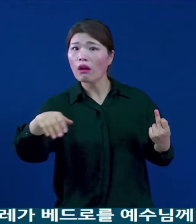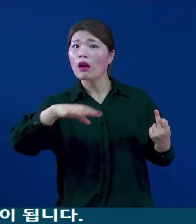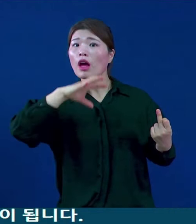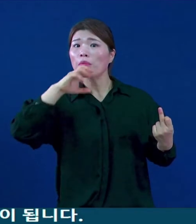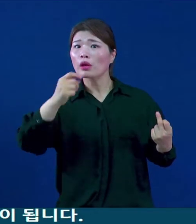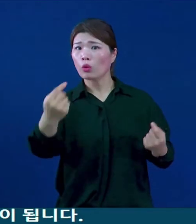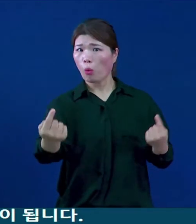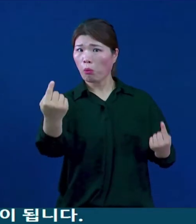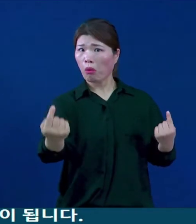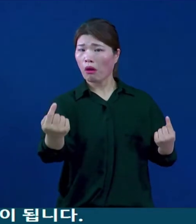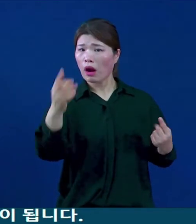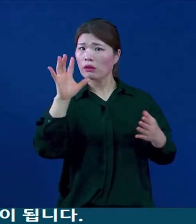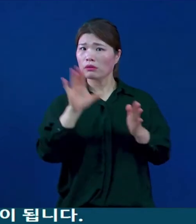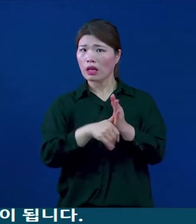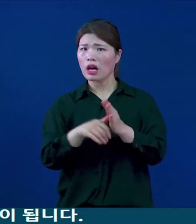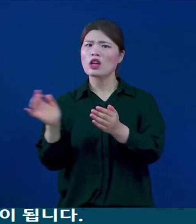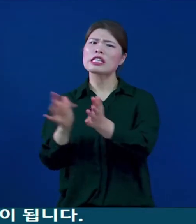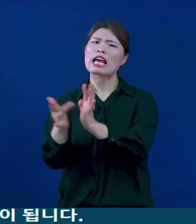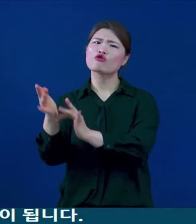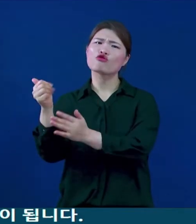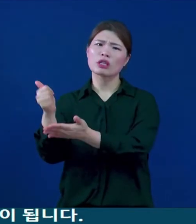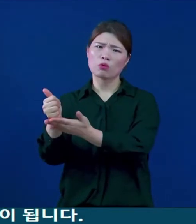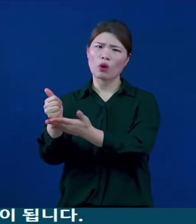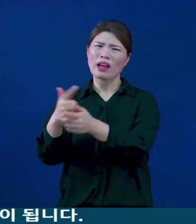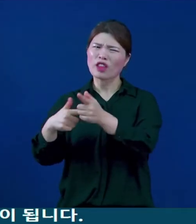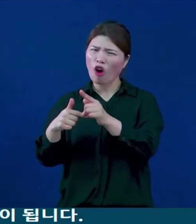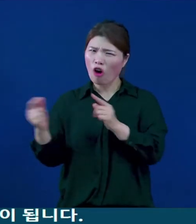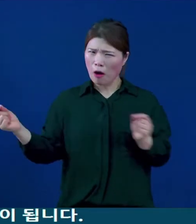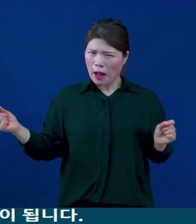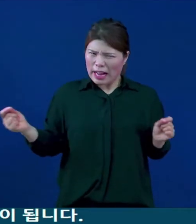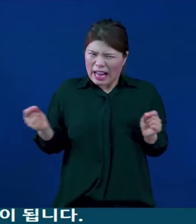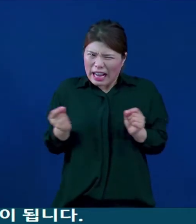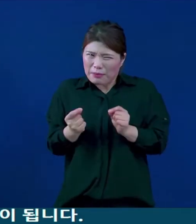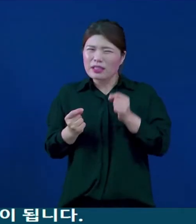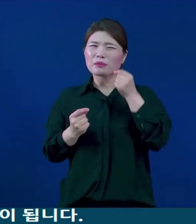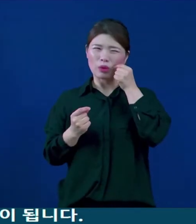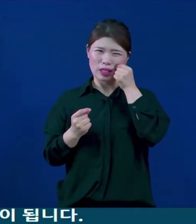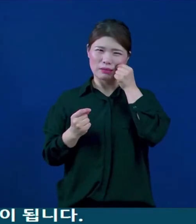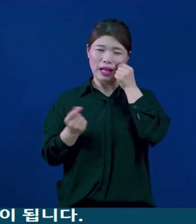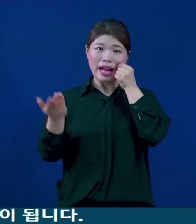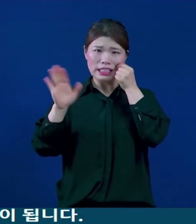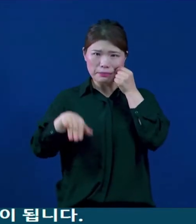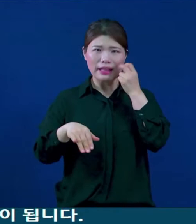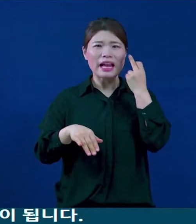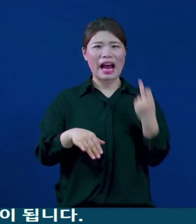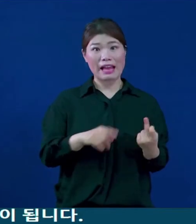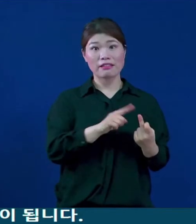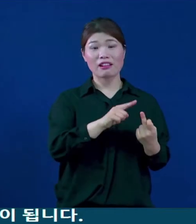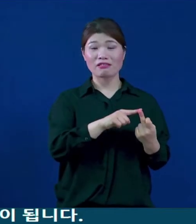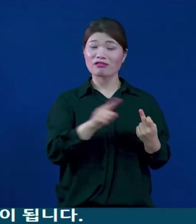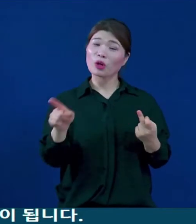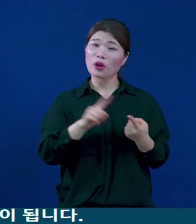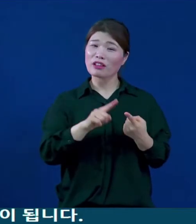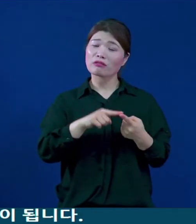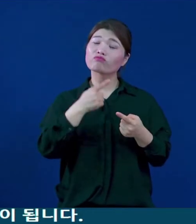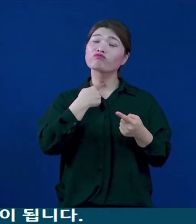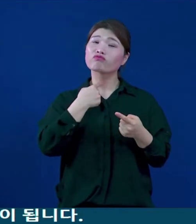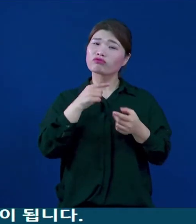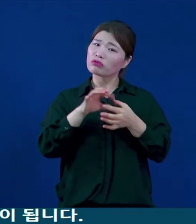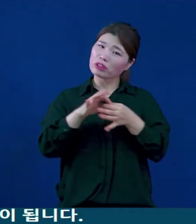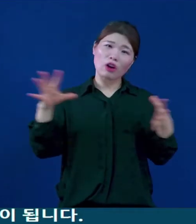예수님과 있었던 거리에 있어서는 더 가까이 있지 못했던 거죠. 그런데 안드레는 그래도 상관없었던 것